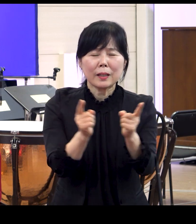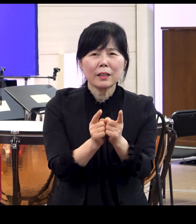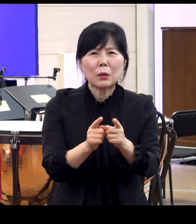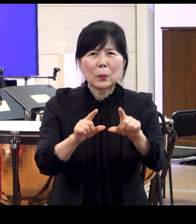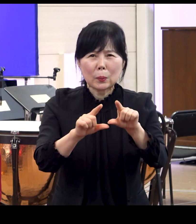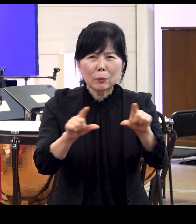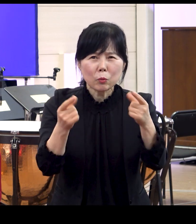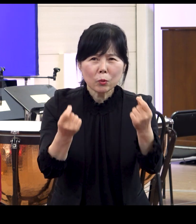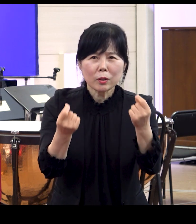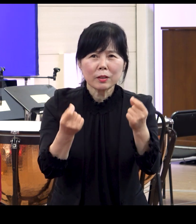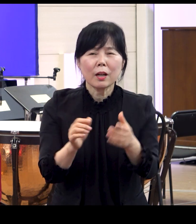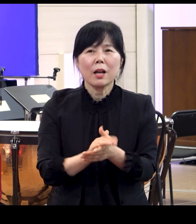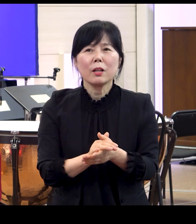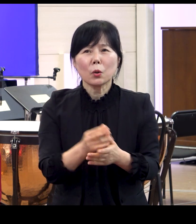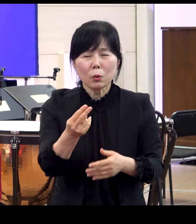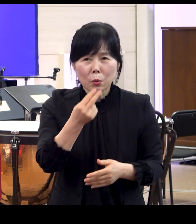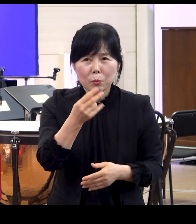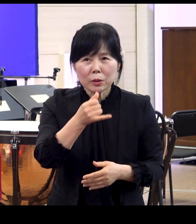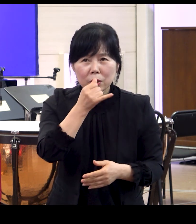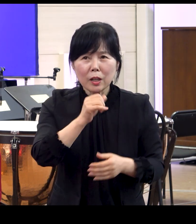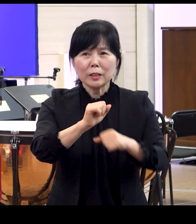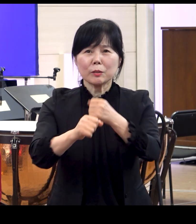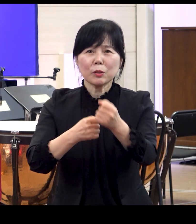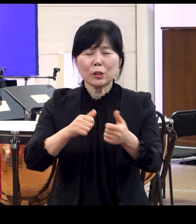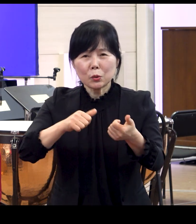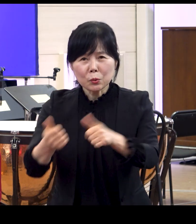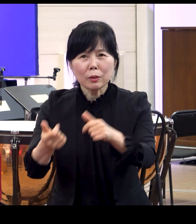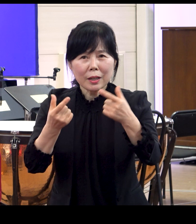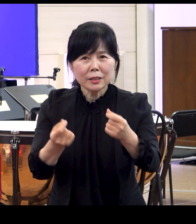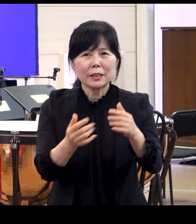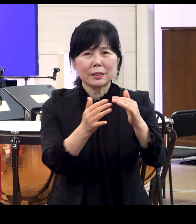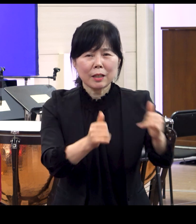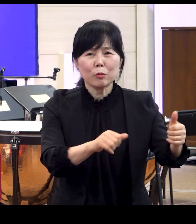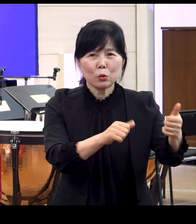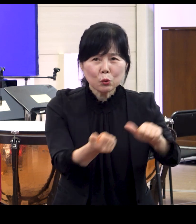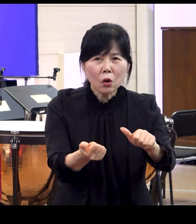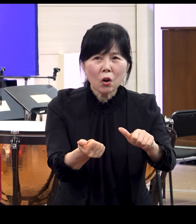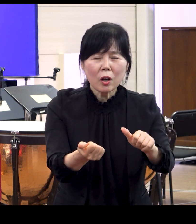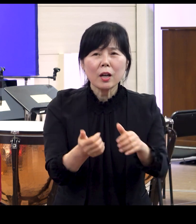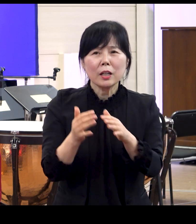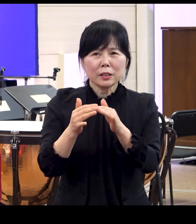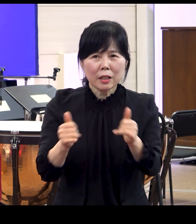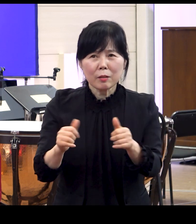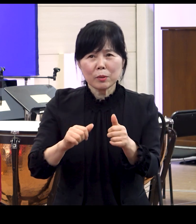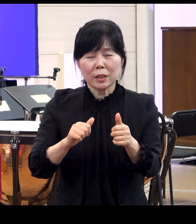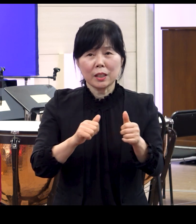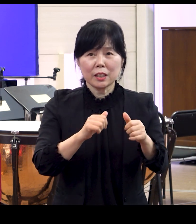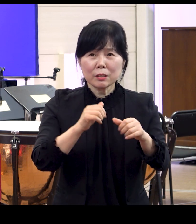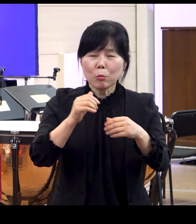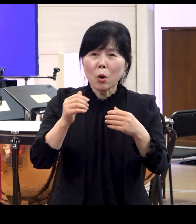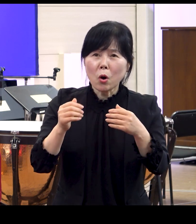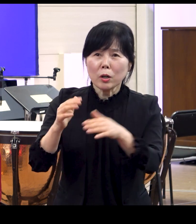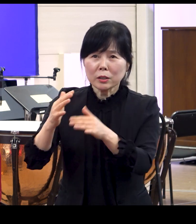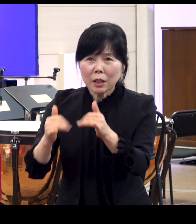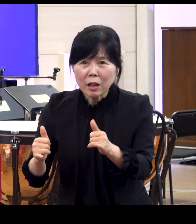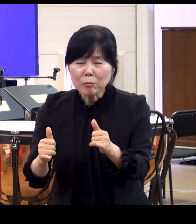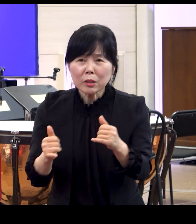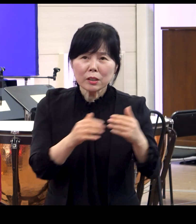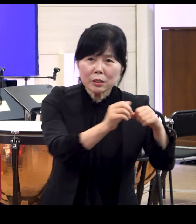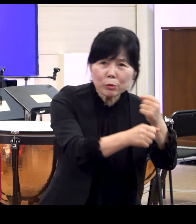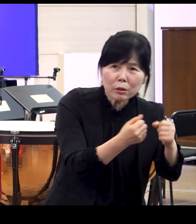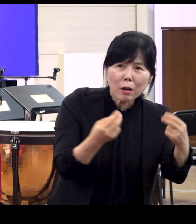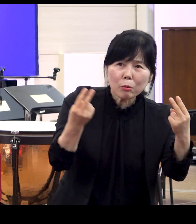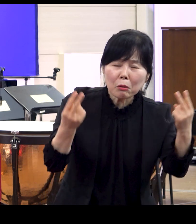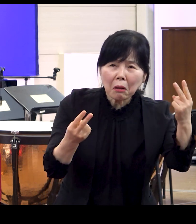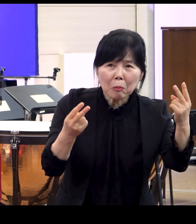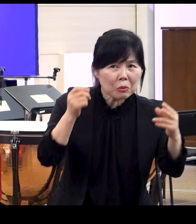일반이라. 다 동일한 호흡이 있어서 짐승이 죽음같이 사람도 죽으니 사람이 짐승보다 뛰어남이